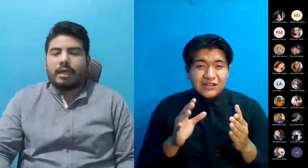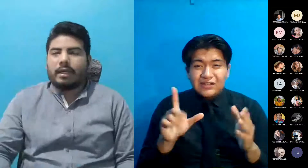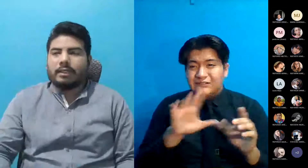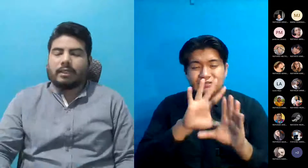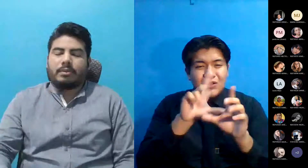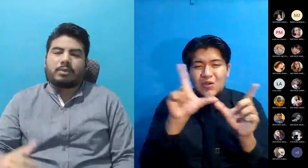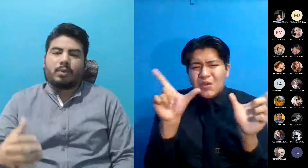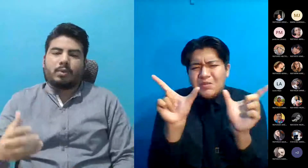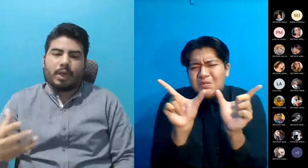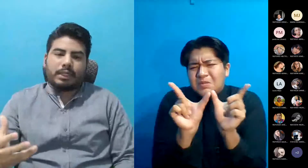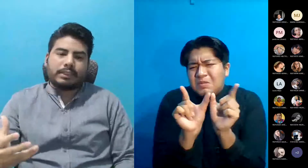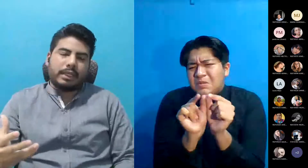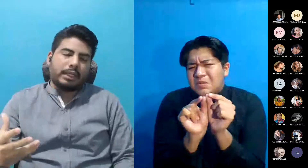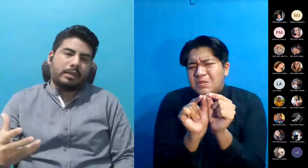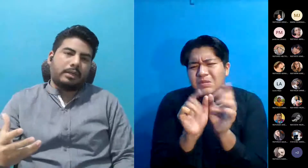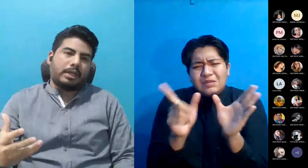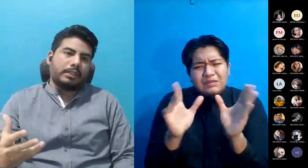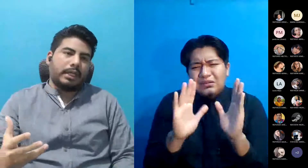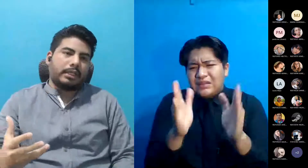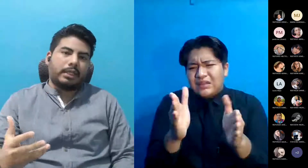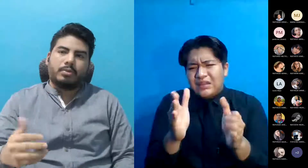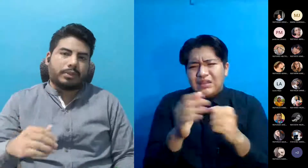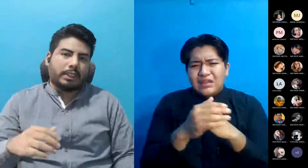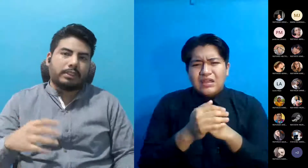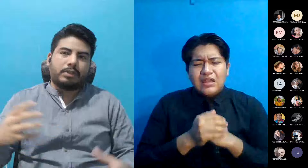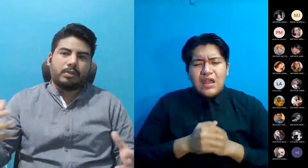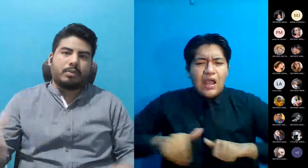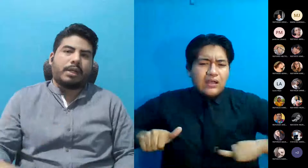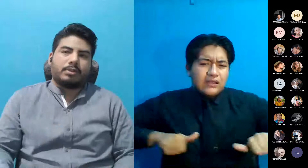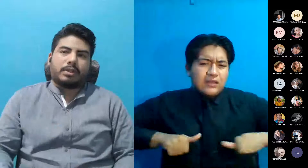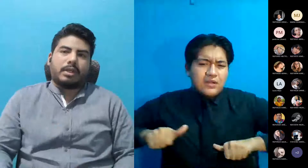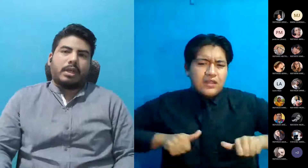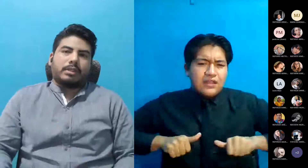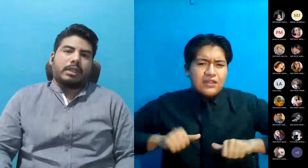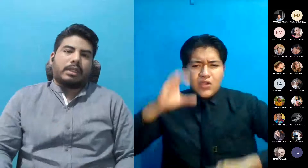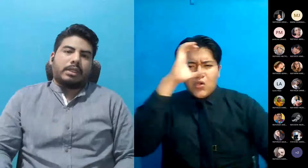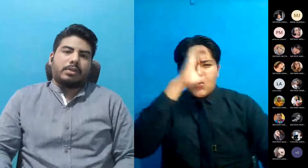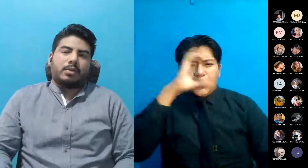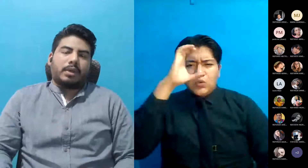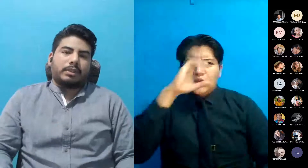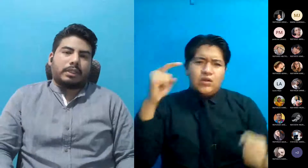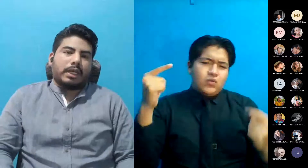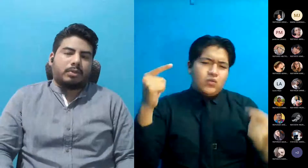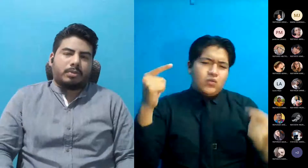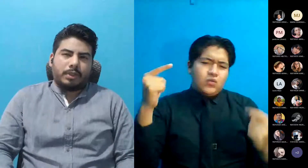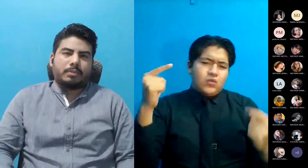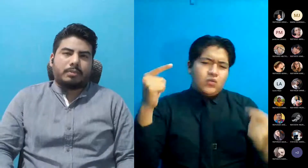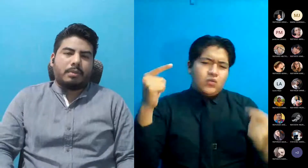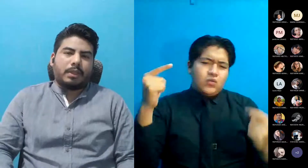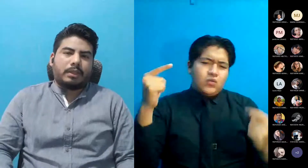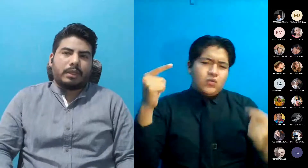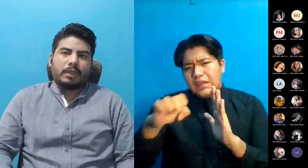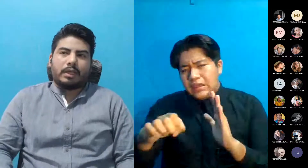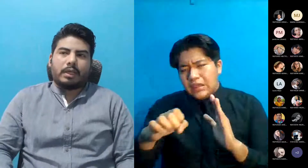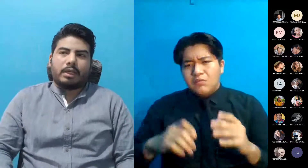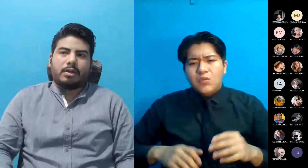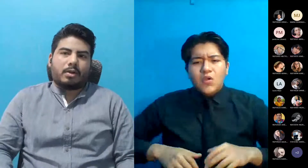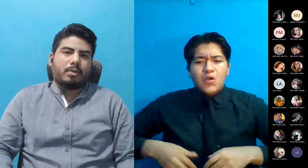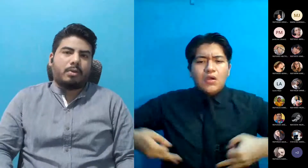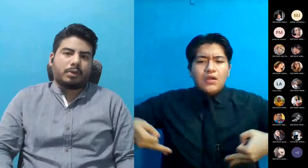¿no? Las actividades culturales que se han tenido, pues han sido varios, se han hecho obras de teatro,